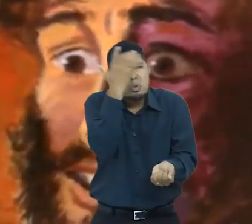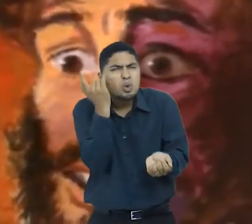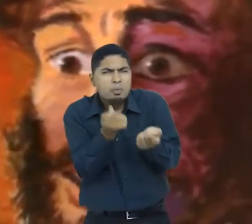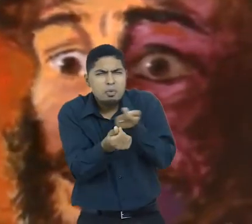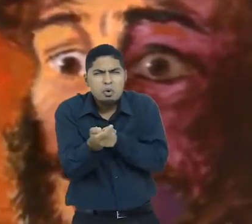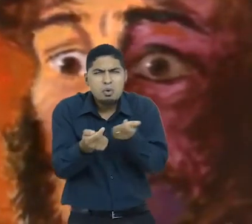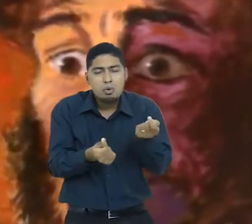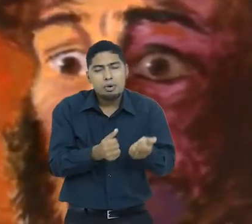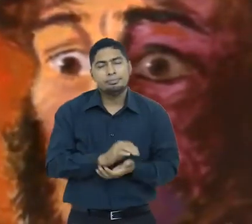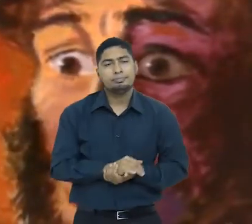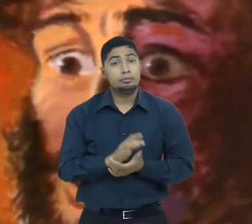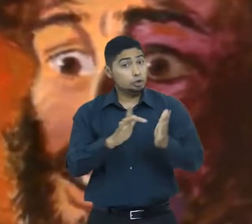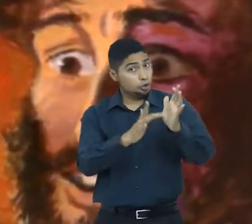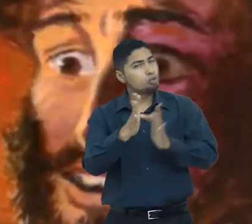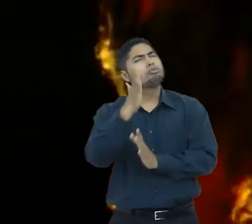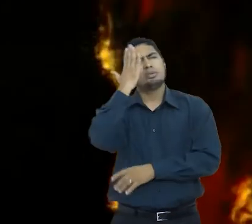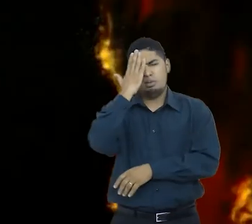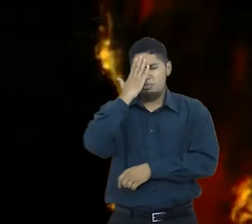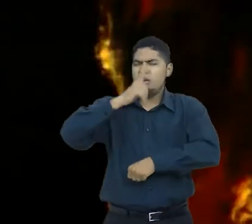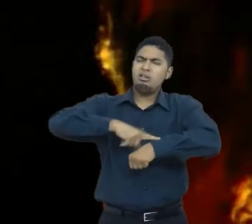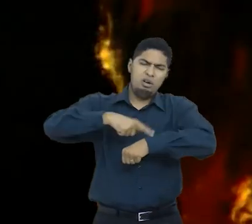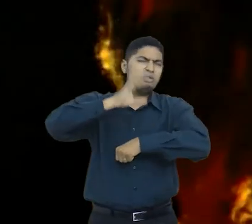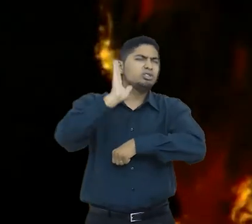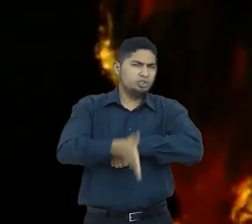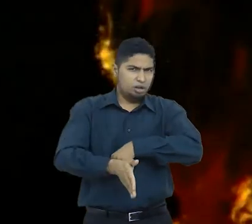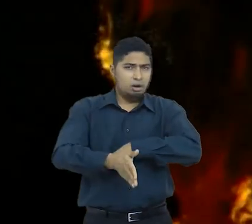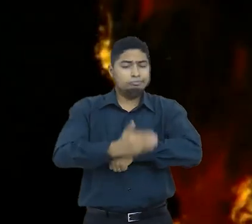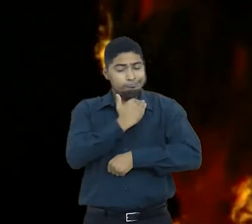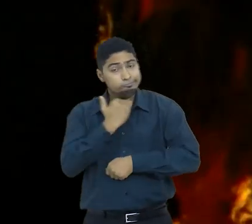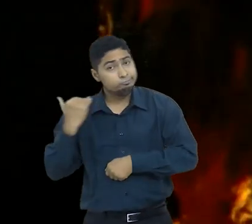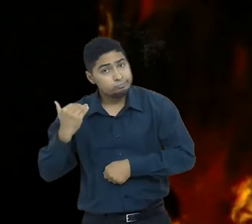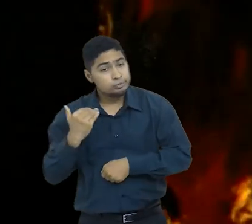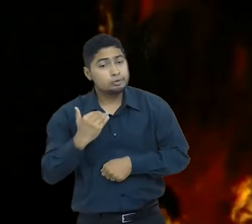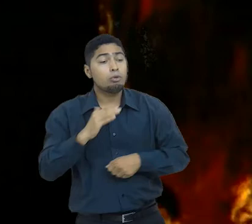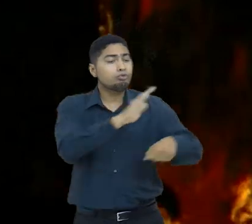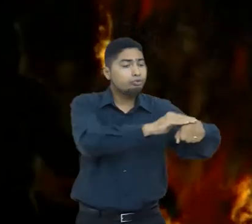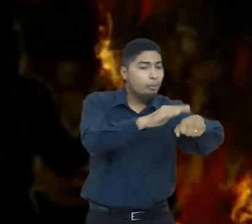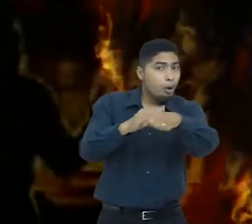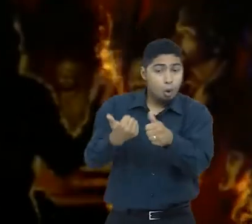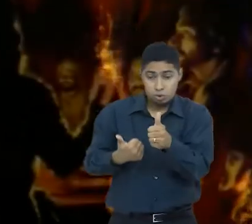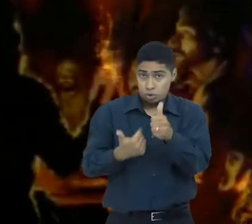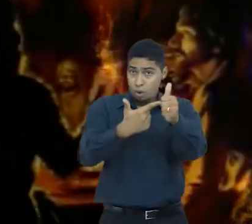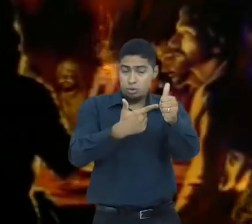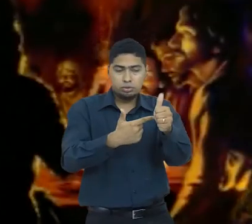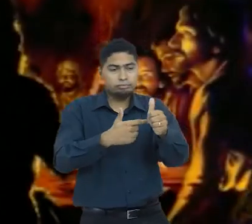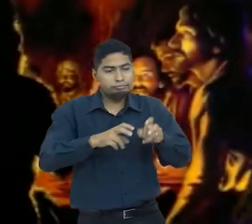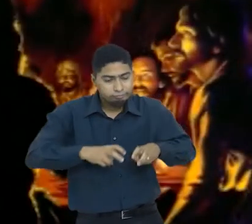que houvesse muita gente por perto. Jesus sabia que havia chegado a hora de morrer, e então reuniu os discípulos